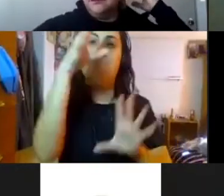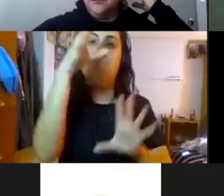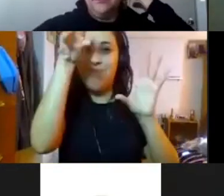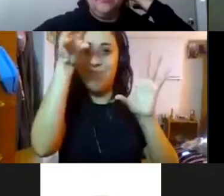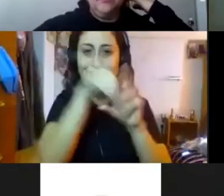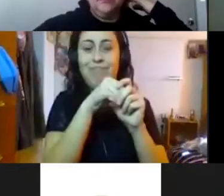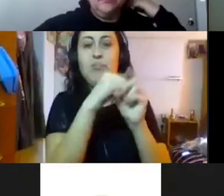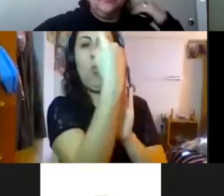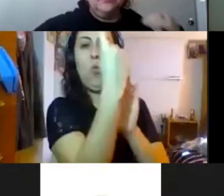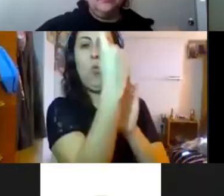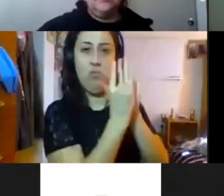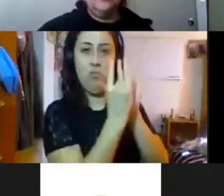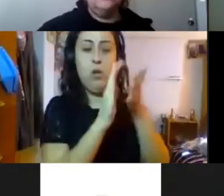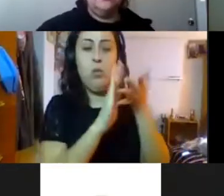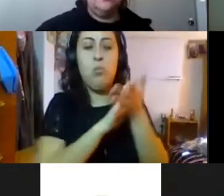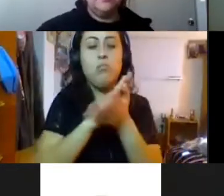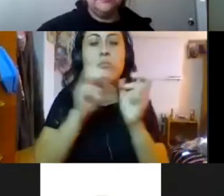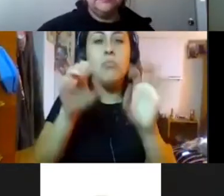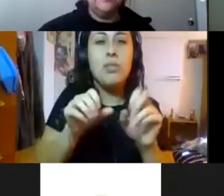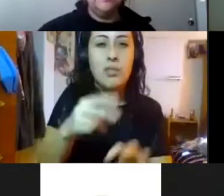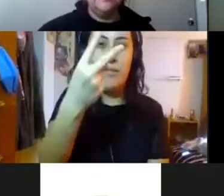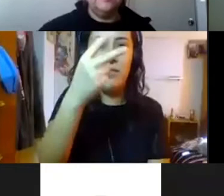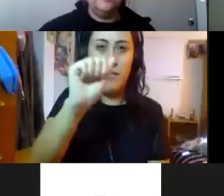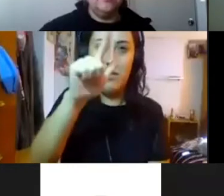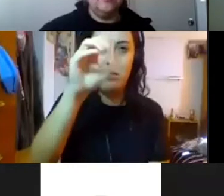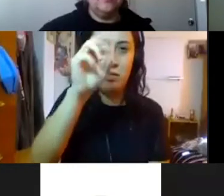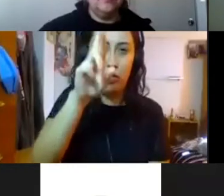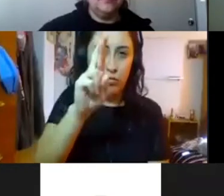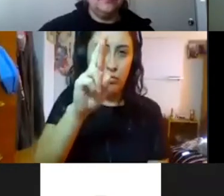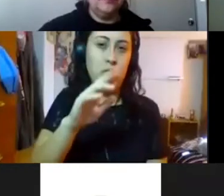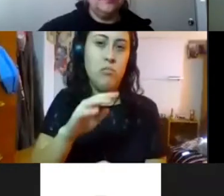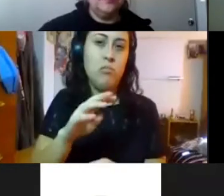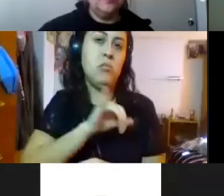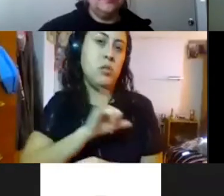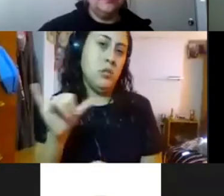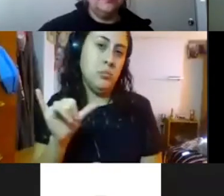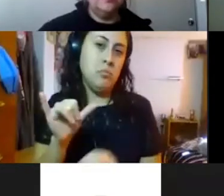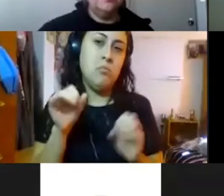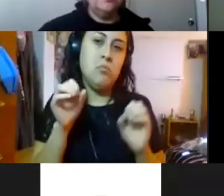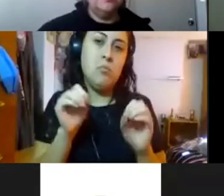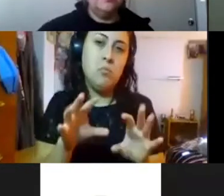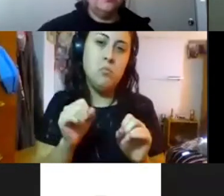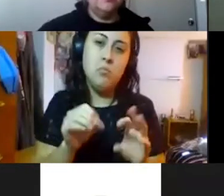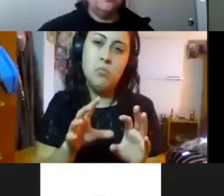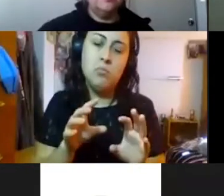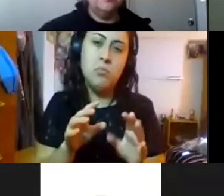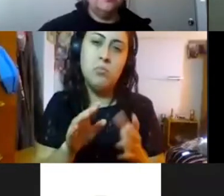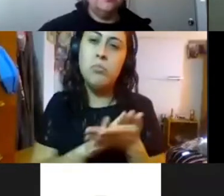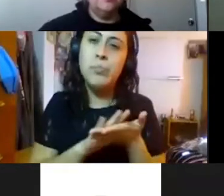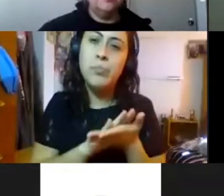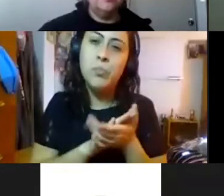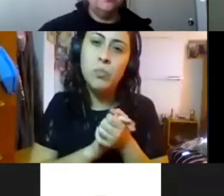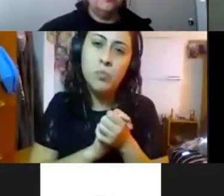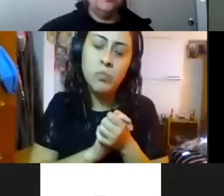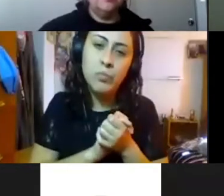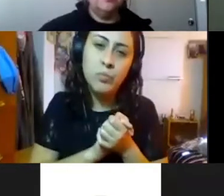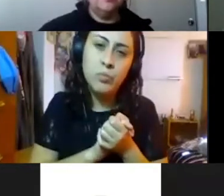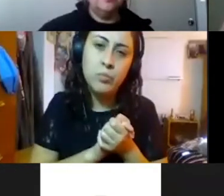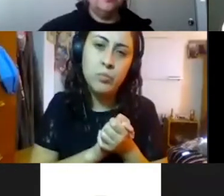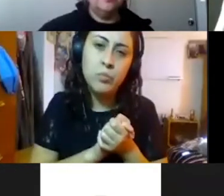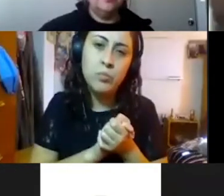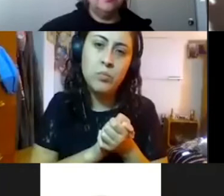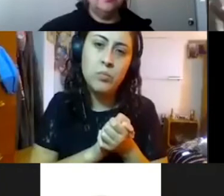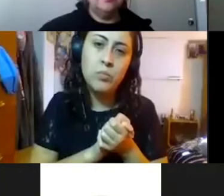de un valor y luego desde ahí se establecen los lineamientos y en el fondo ese es